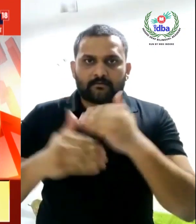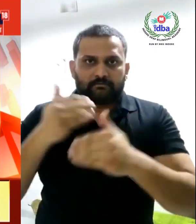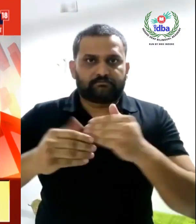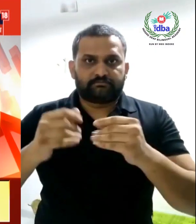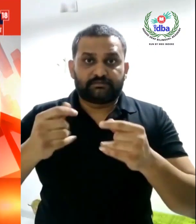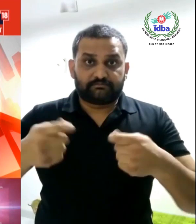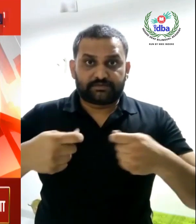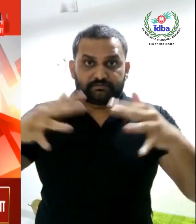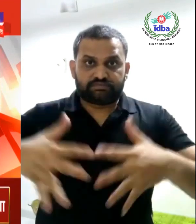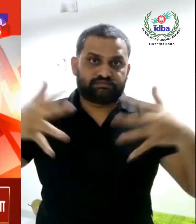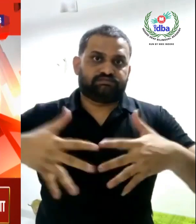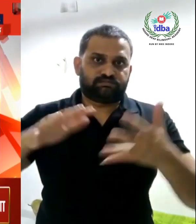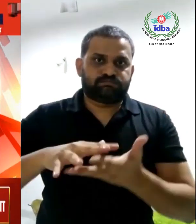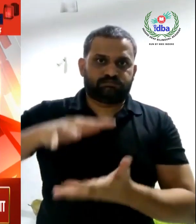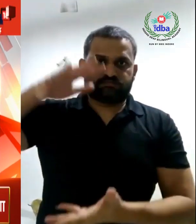सके।